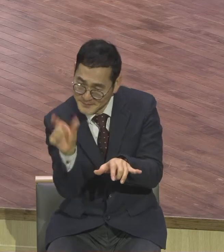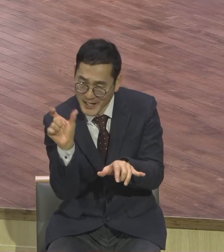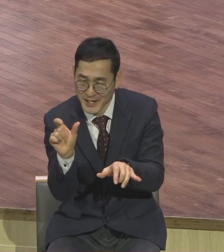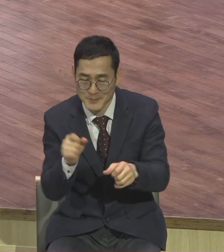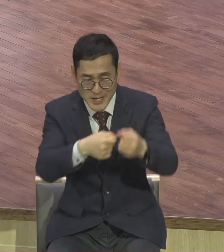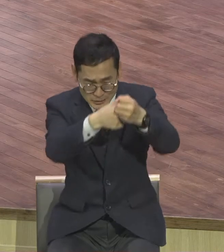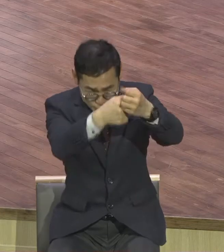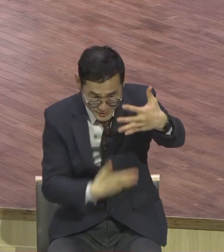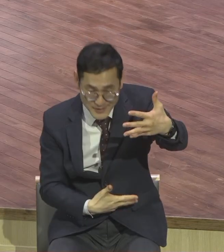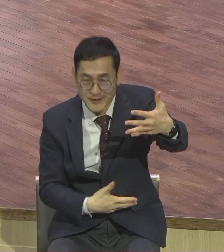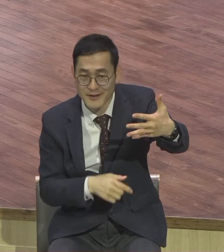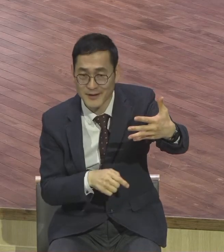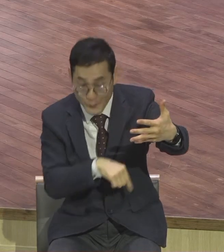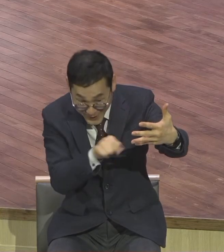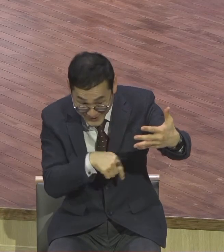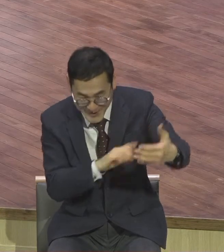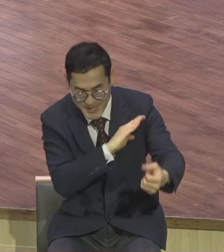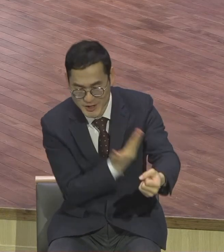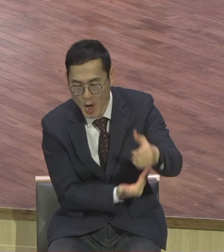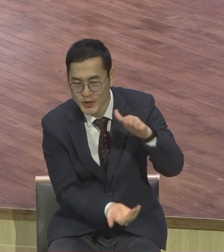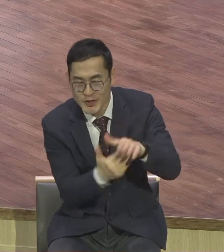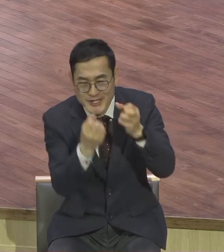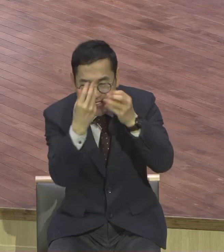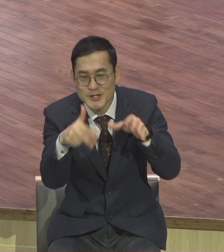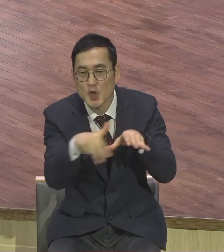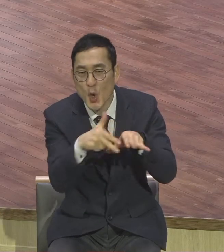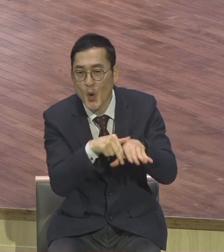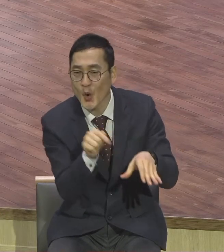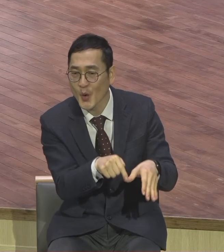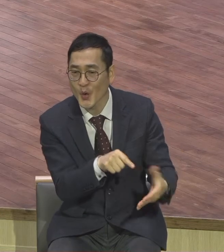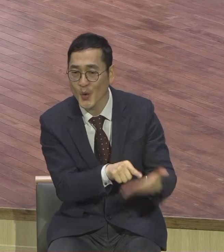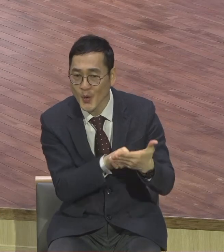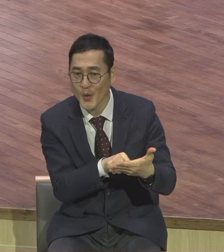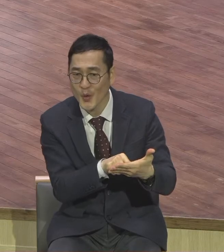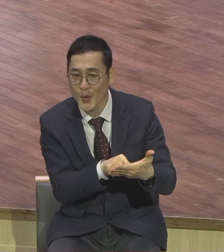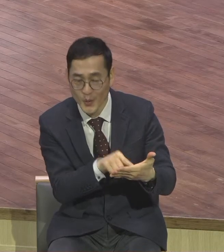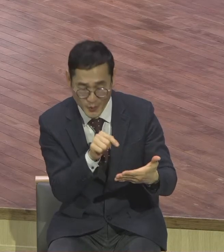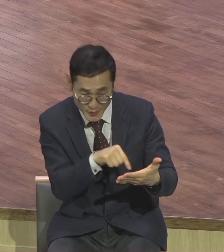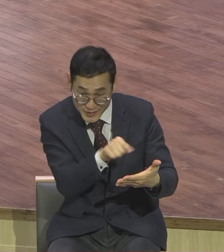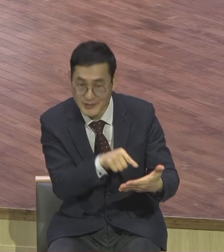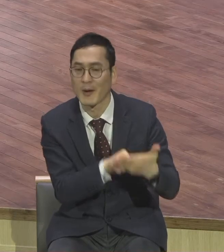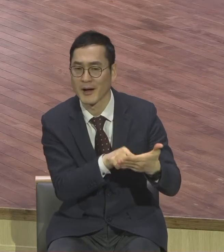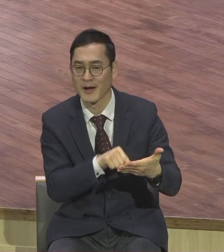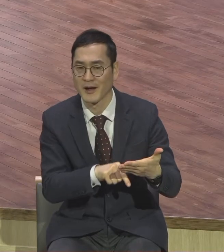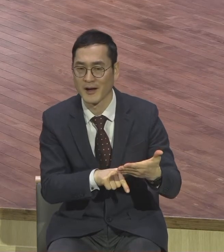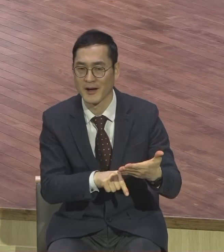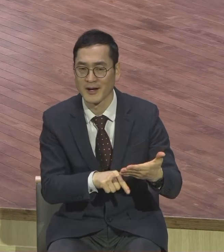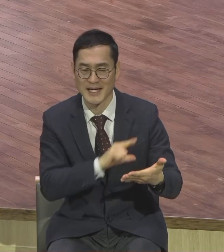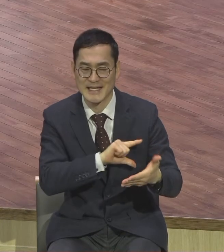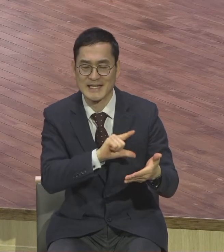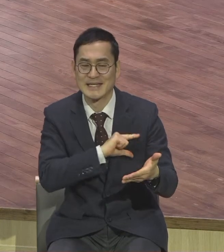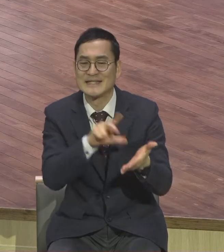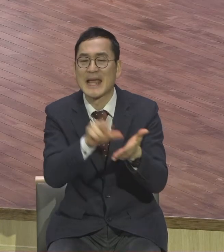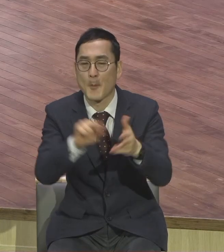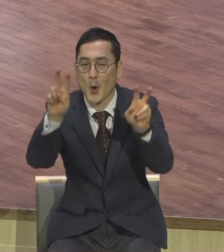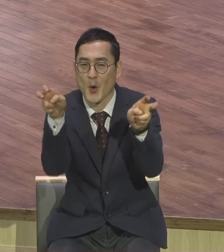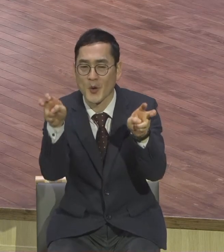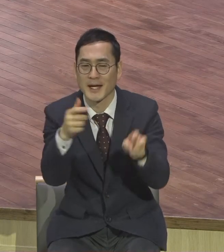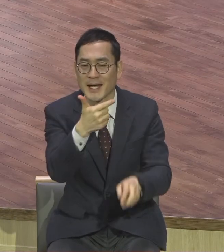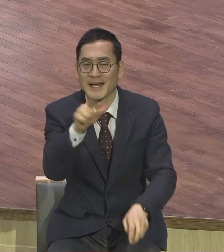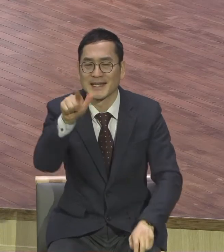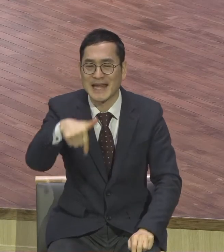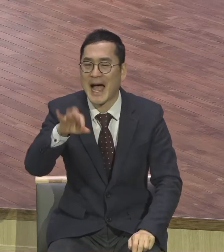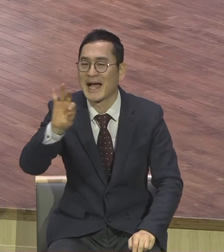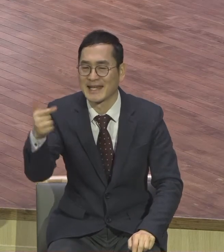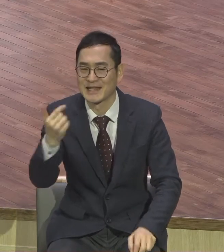전능신교가 영화에서 핍박 제목이 뭐냐면 낙인이라는 제목인데요.